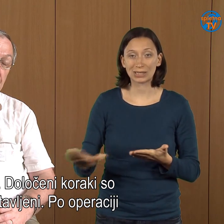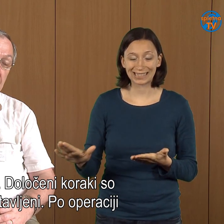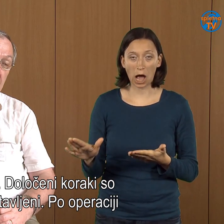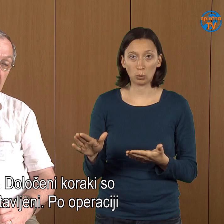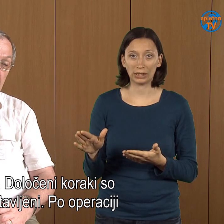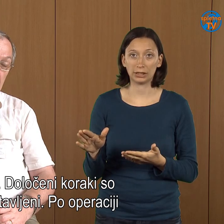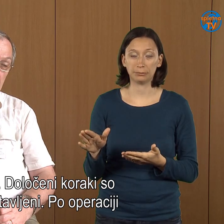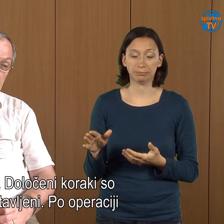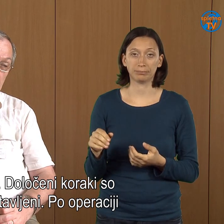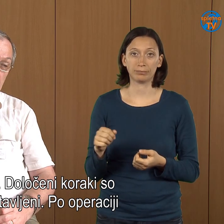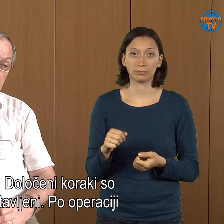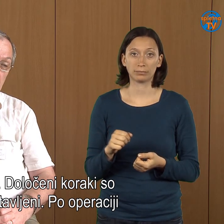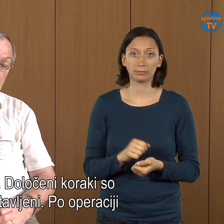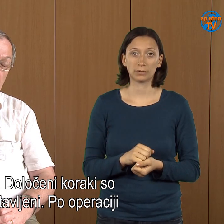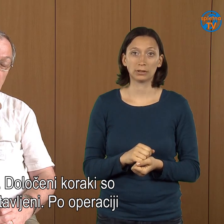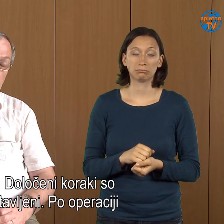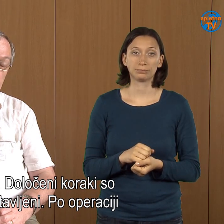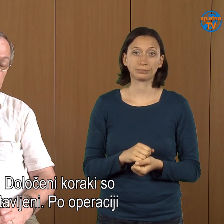poenostavljeni.